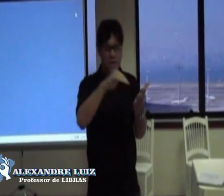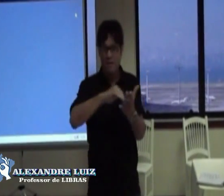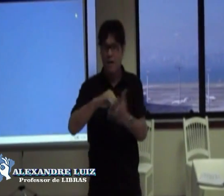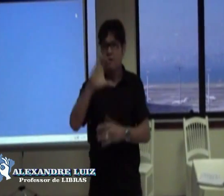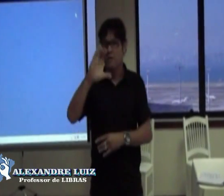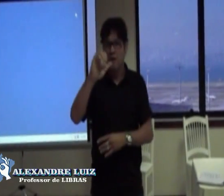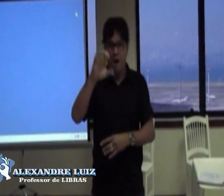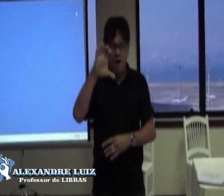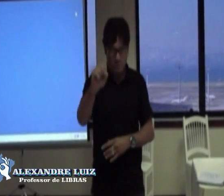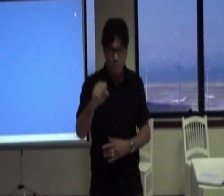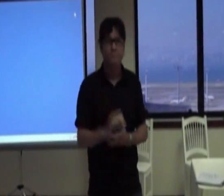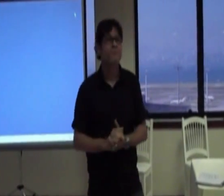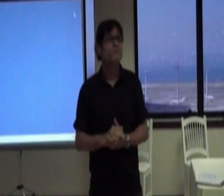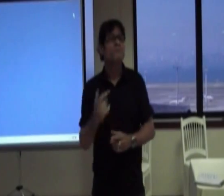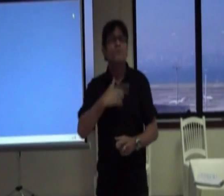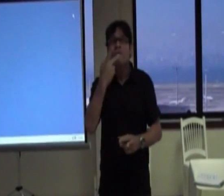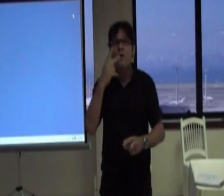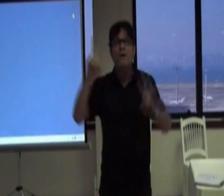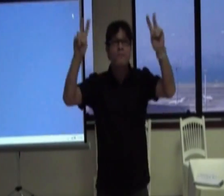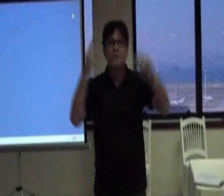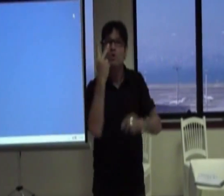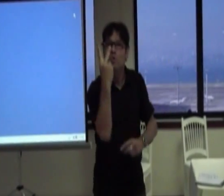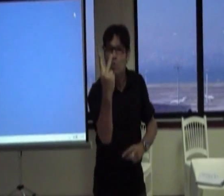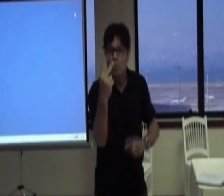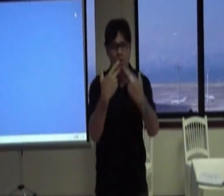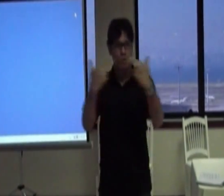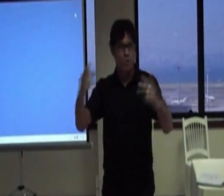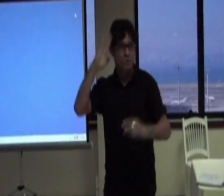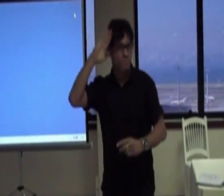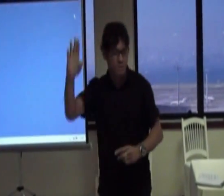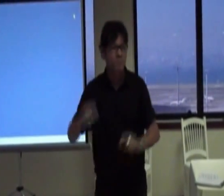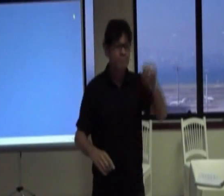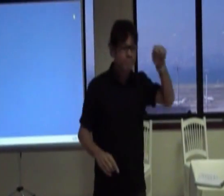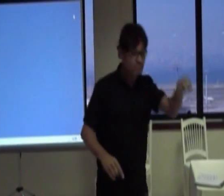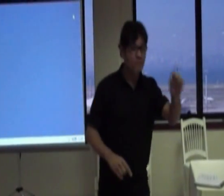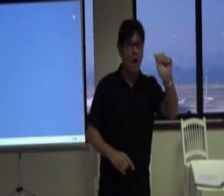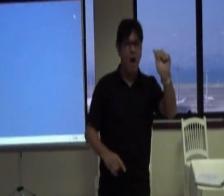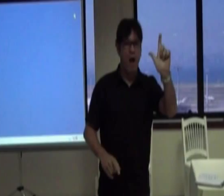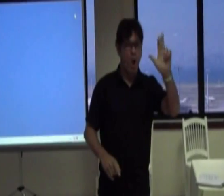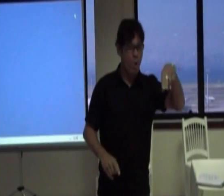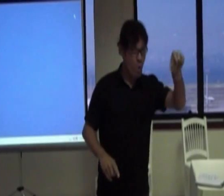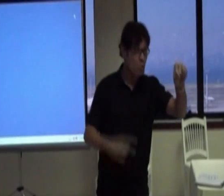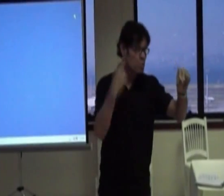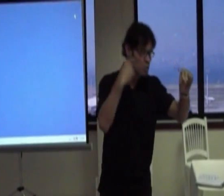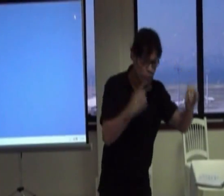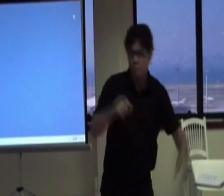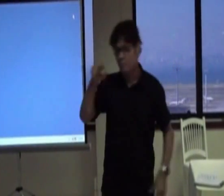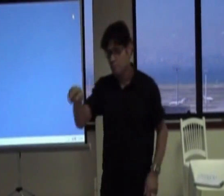língua de sinais. Também sou secretário do CIAPS. Eu gostaria de falar sobre duas coisas muito importantes. A primeira em relação ao